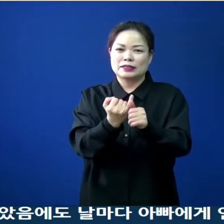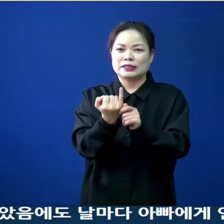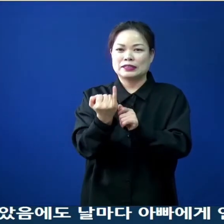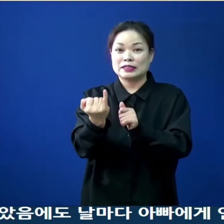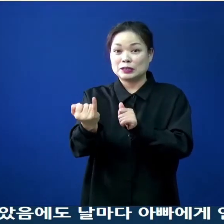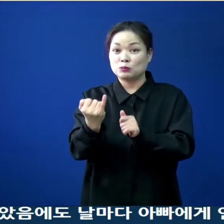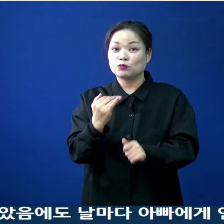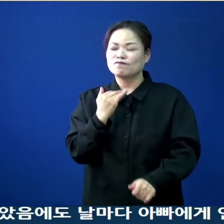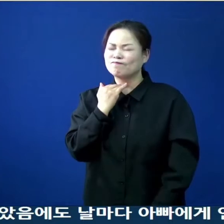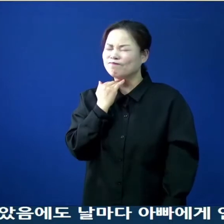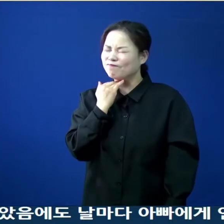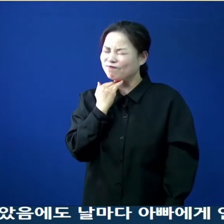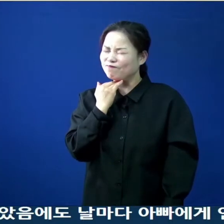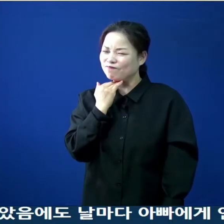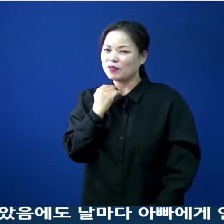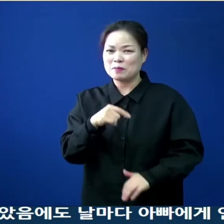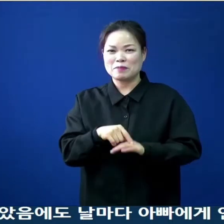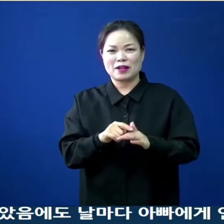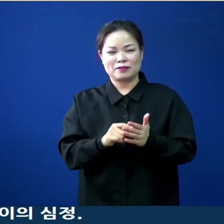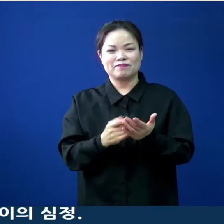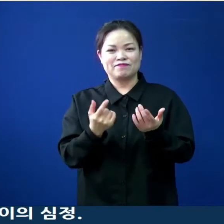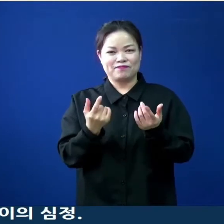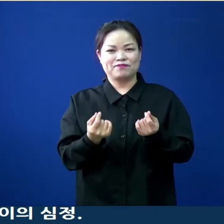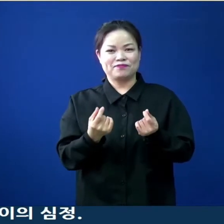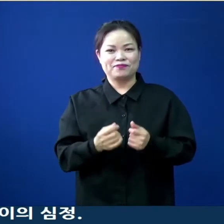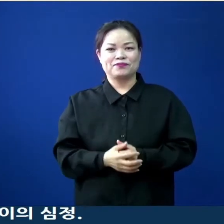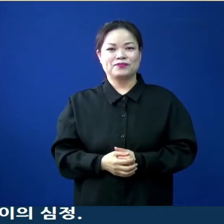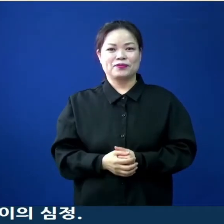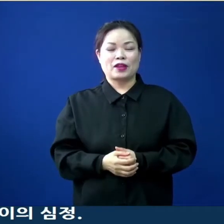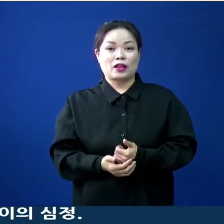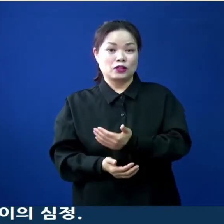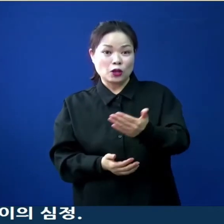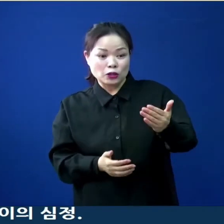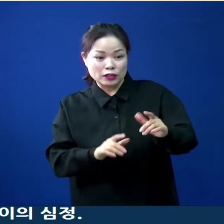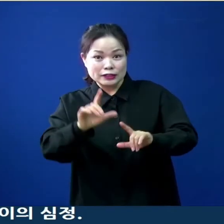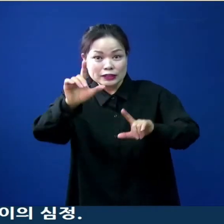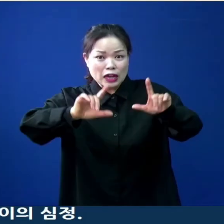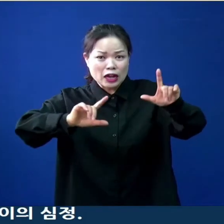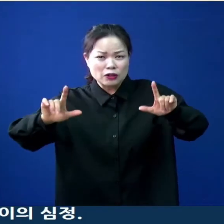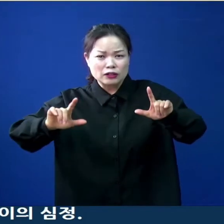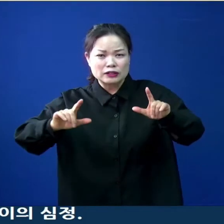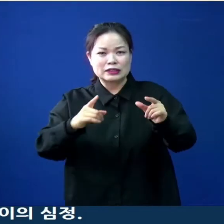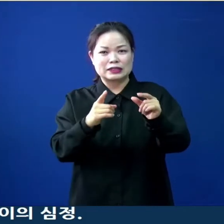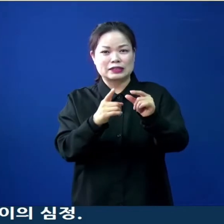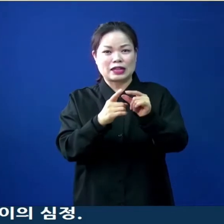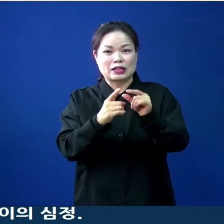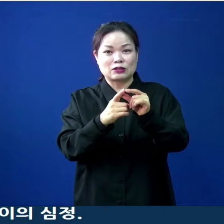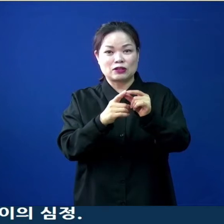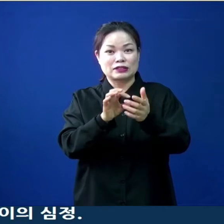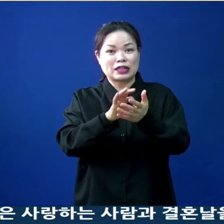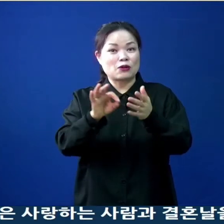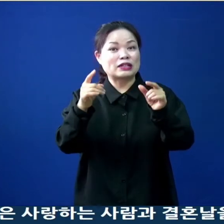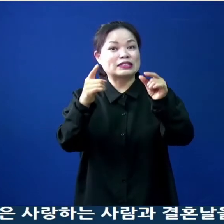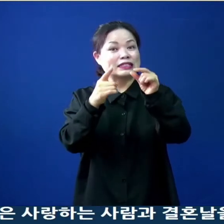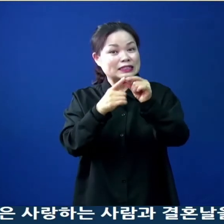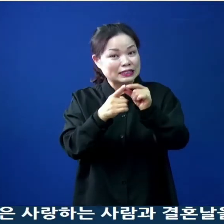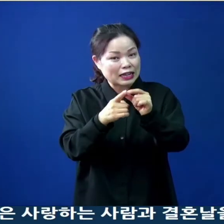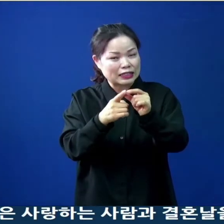마음이 이런 마음이 아닐까 싶습니다. 여러분, 이런 상황에 쓰는 단어가 있는데 그 단어는